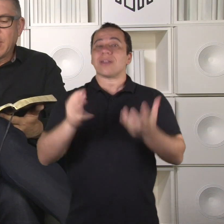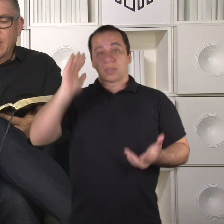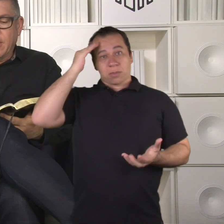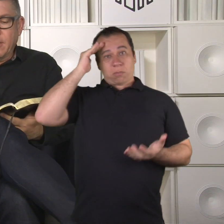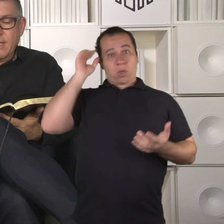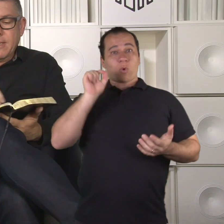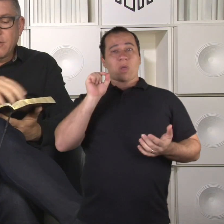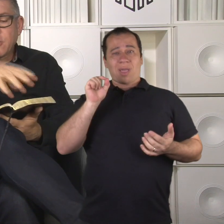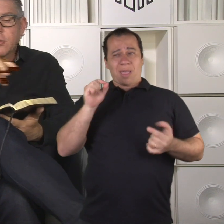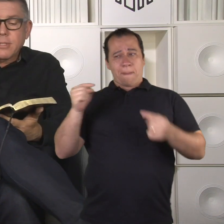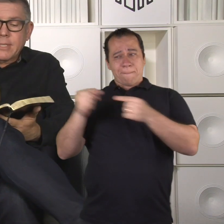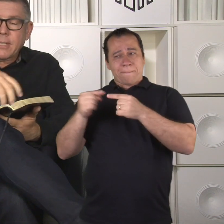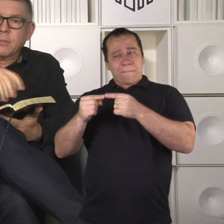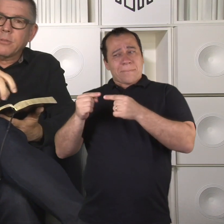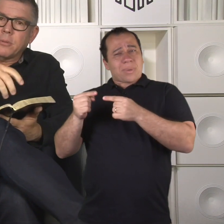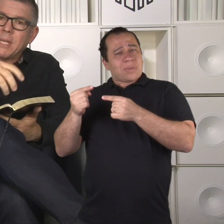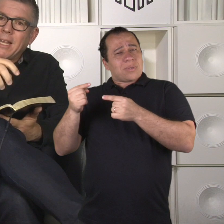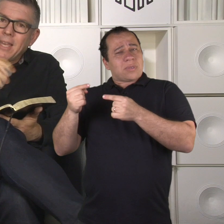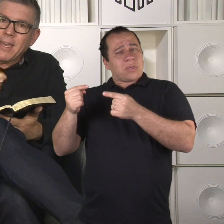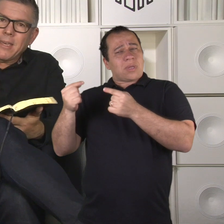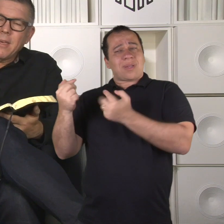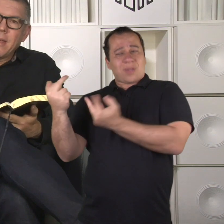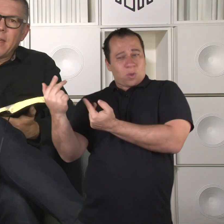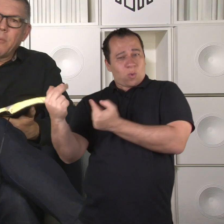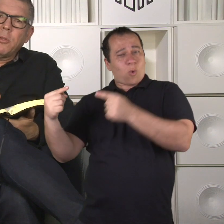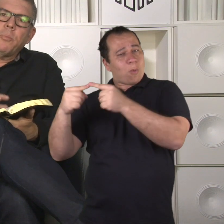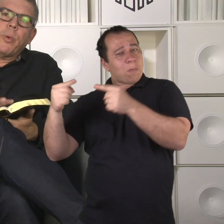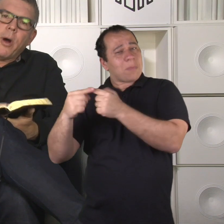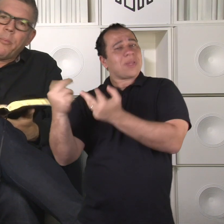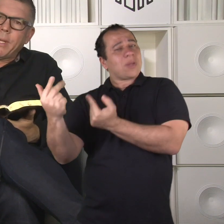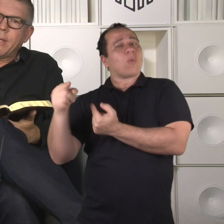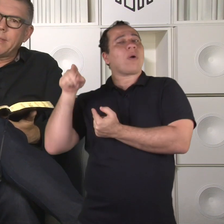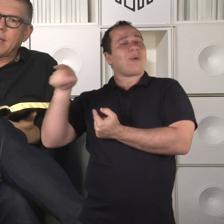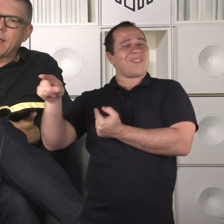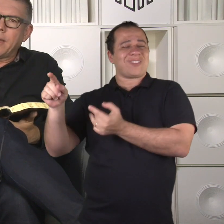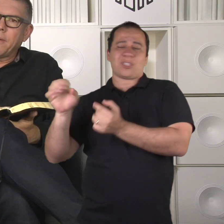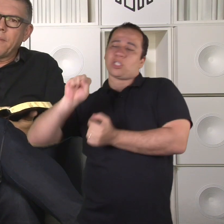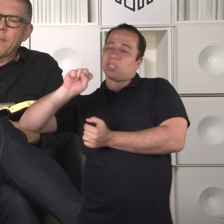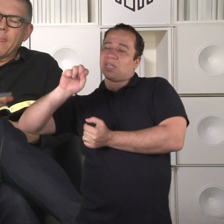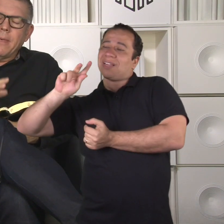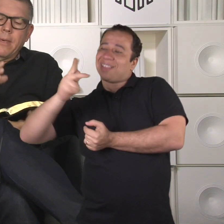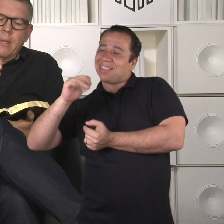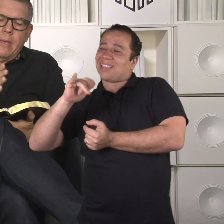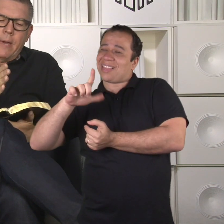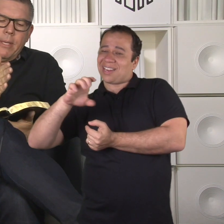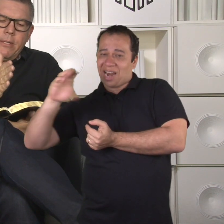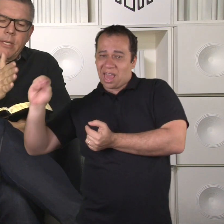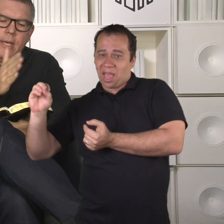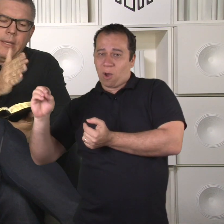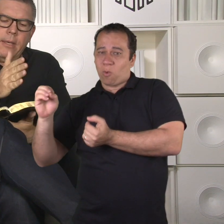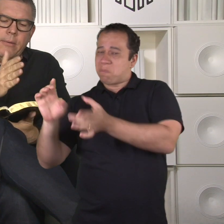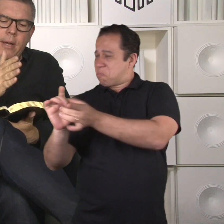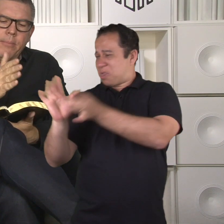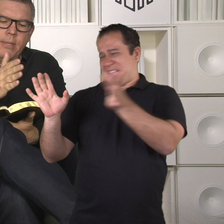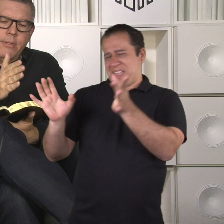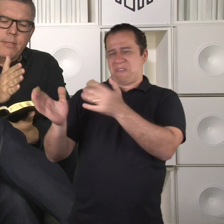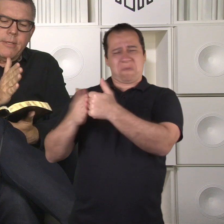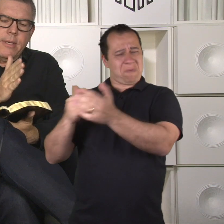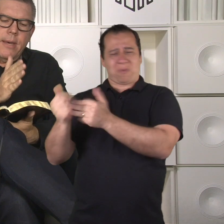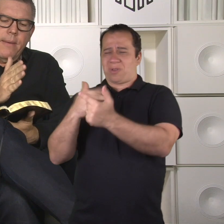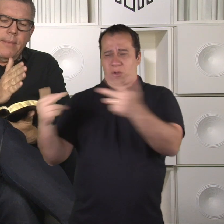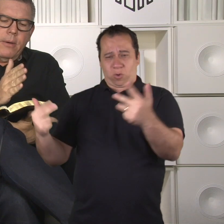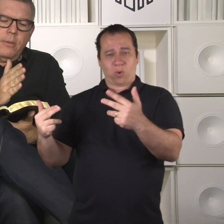motivo. Então, essa discussão sobre a lei era muito própria em Israel. E à medida em que um